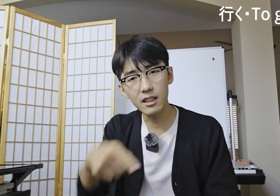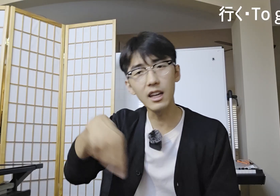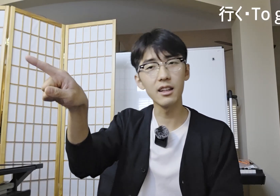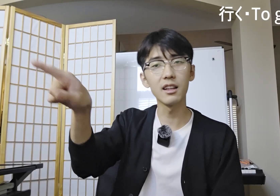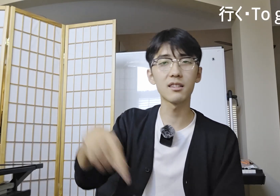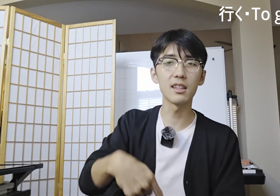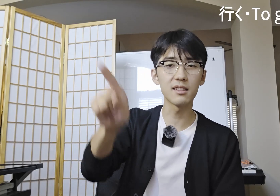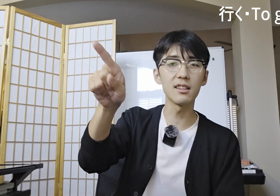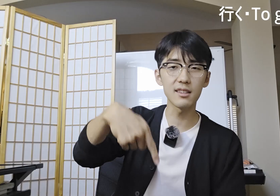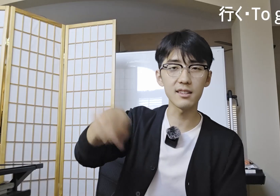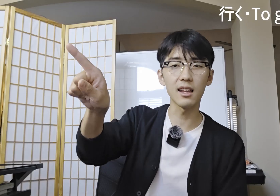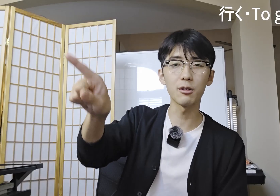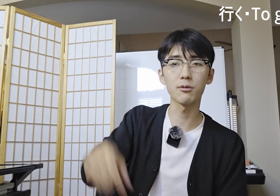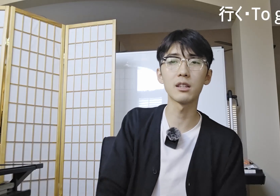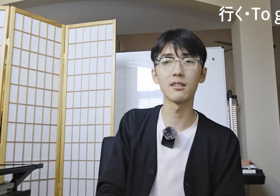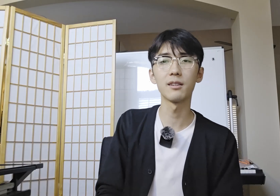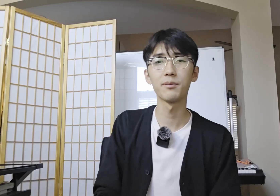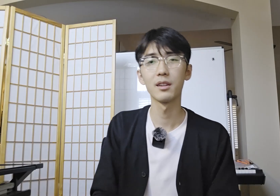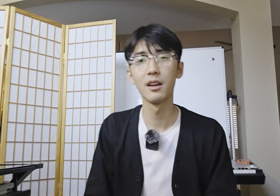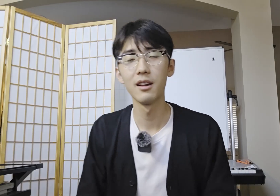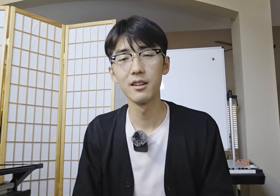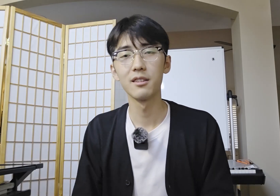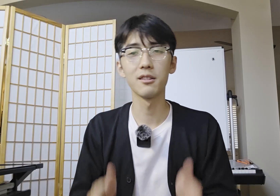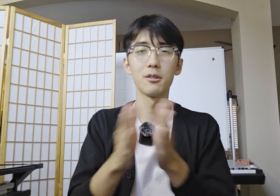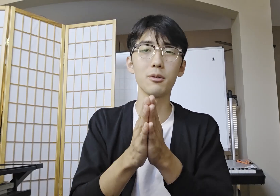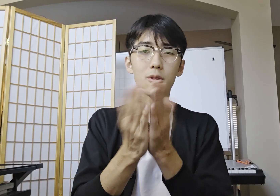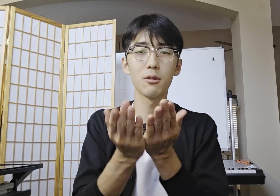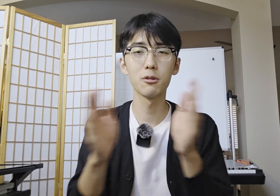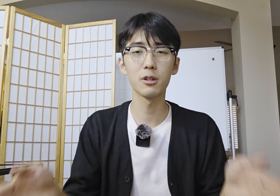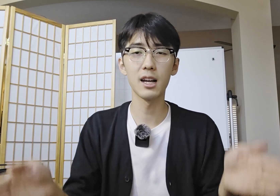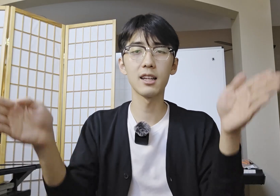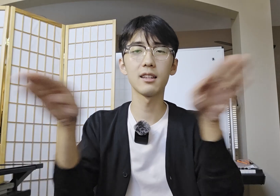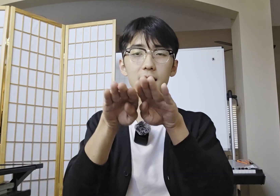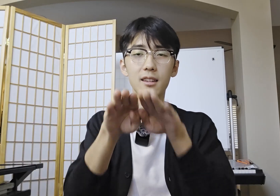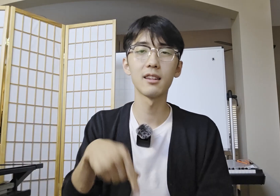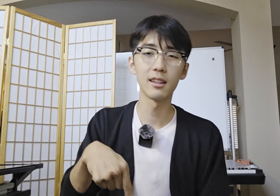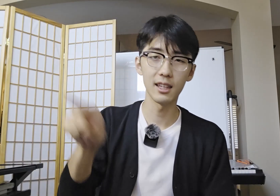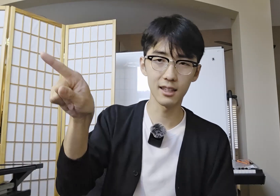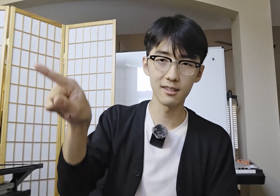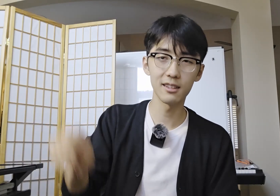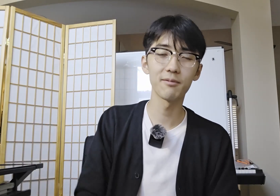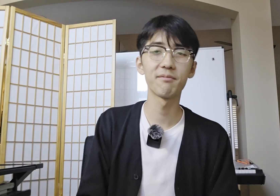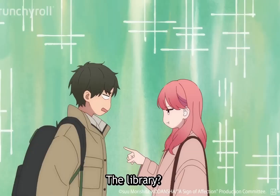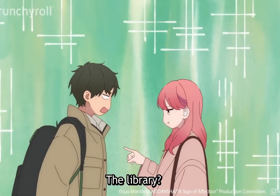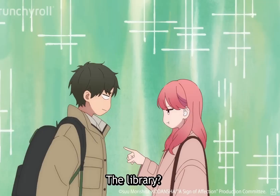yeah, it's this is a sign language for iku. So toshokan, iku. 図書